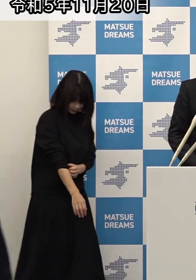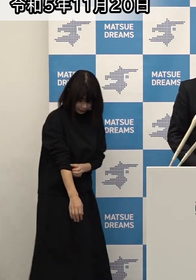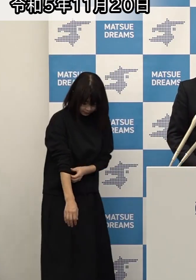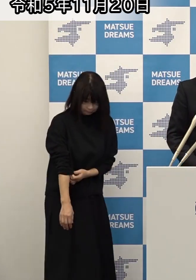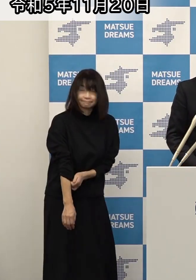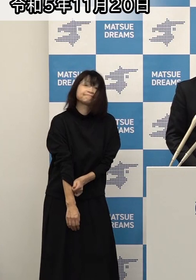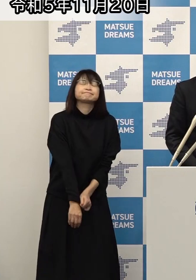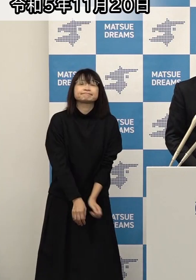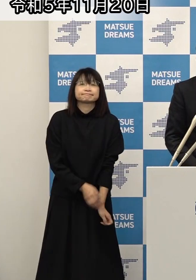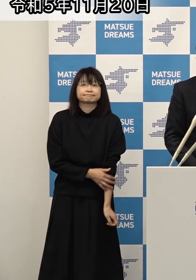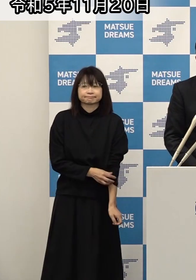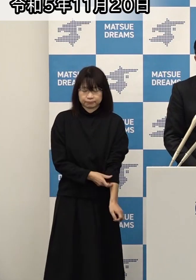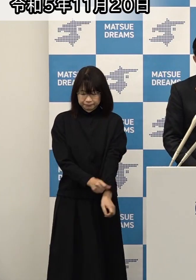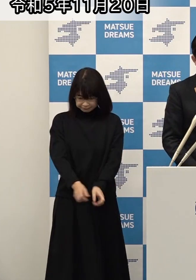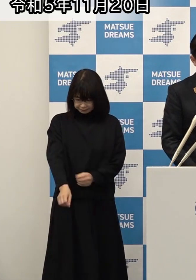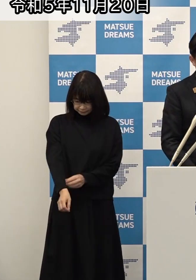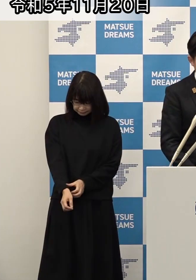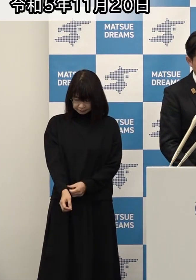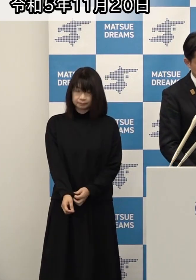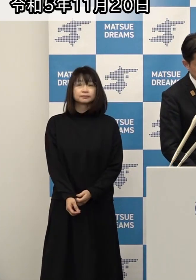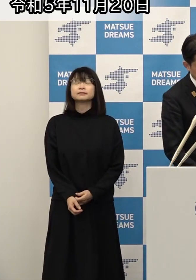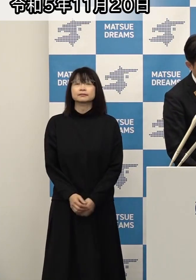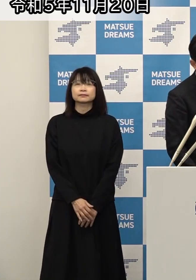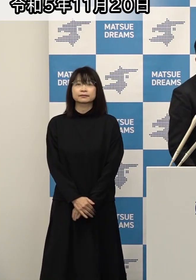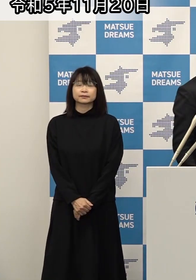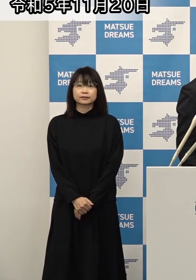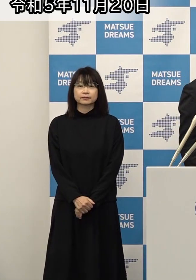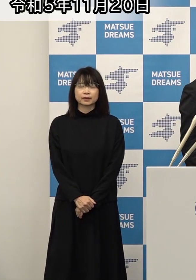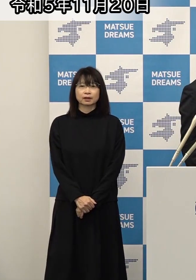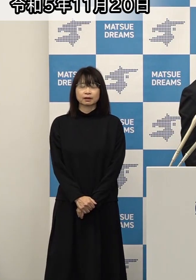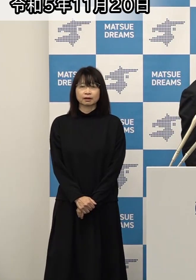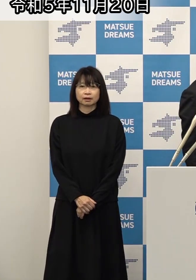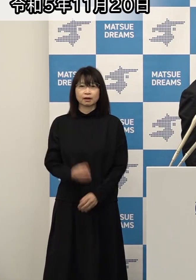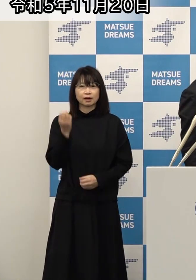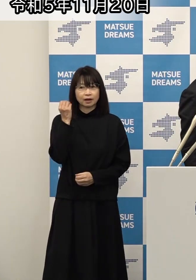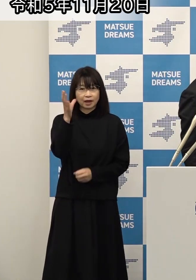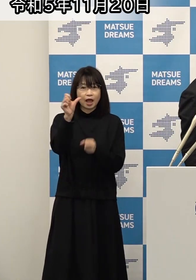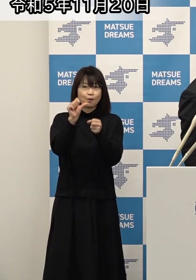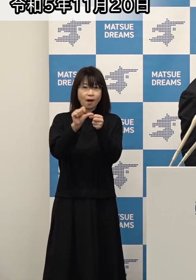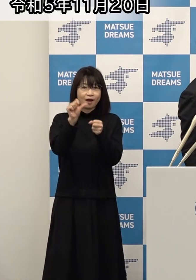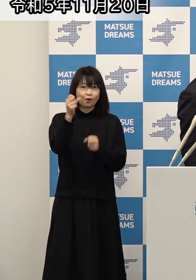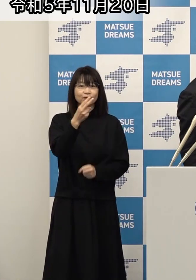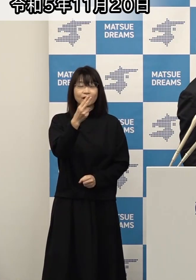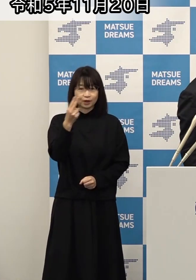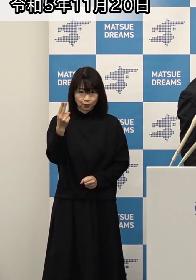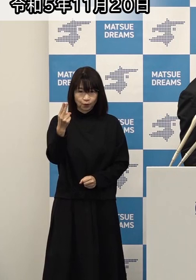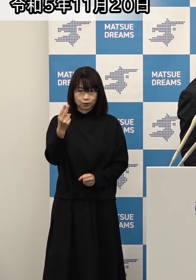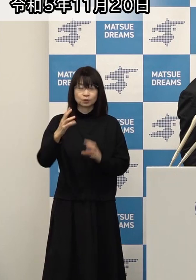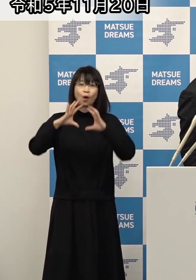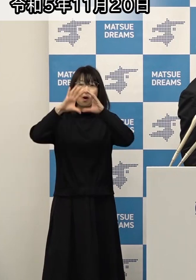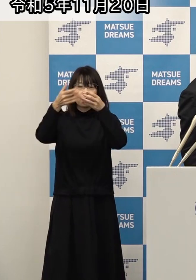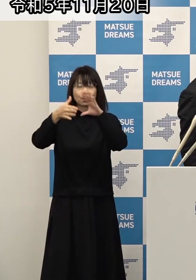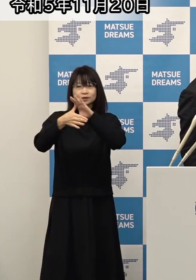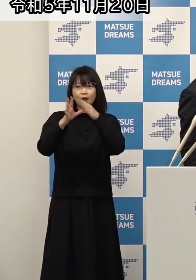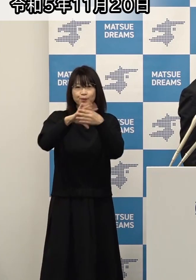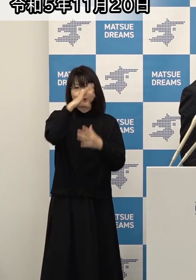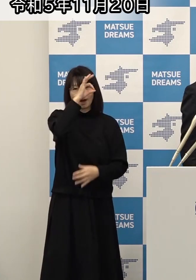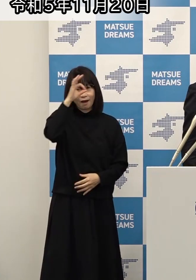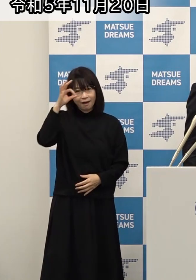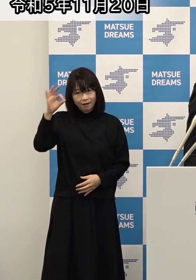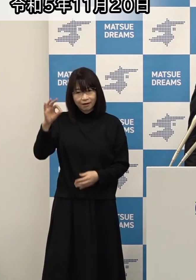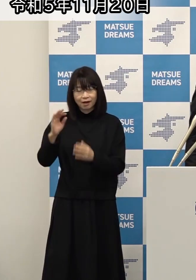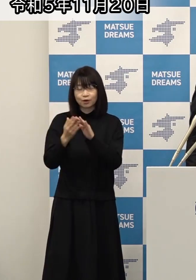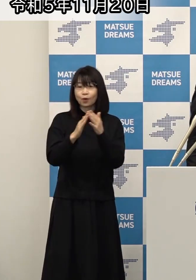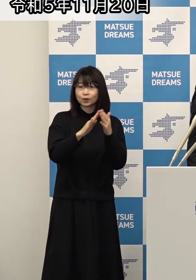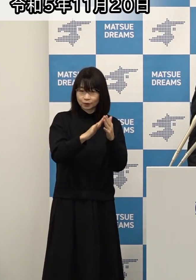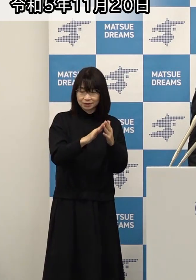それでは次の、最後の話題となります。令和5年度の国際文化観光都市松江レディースハ